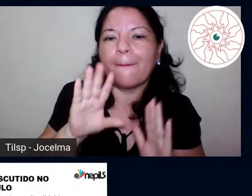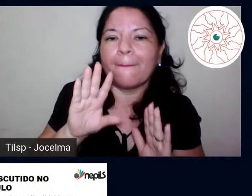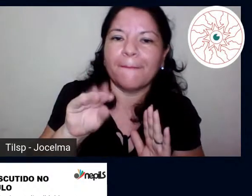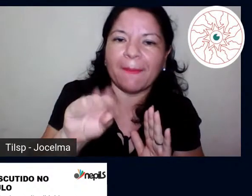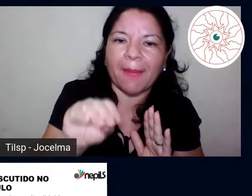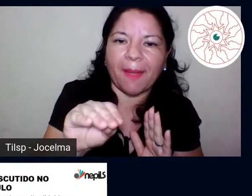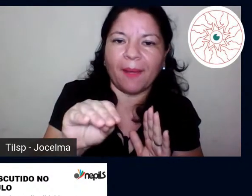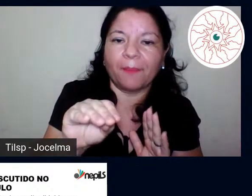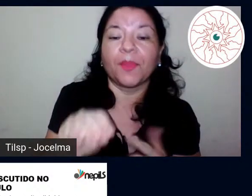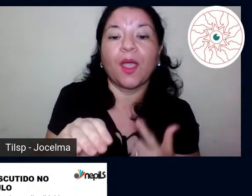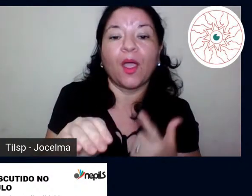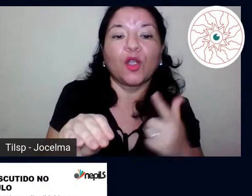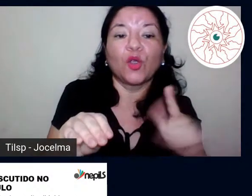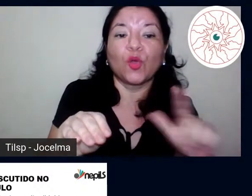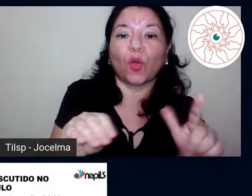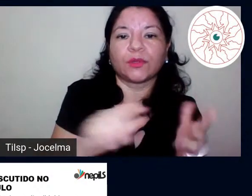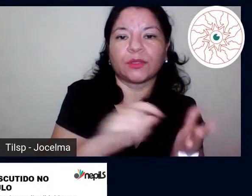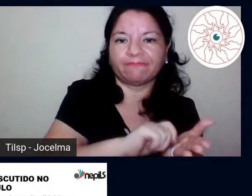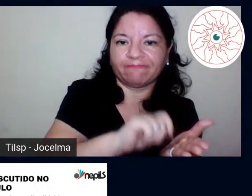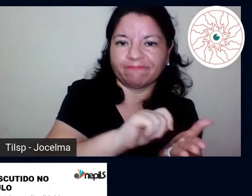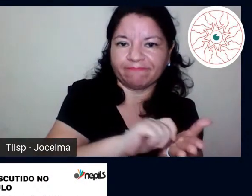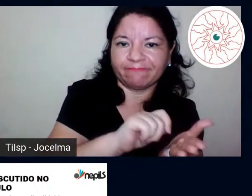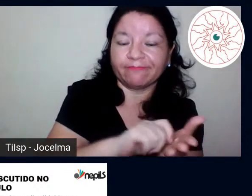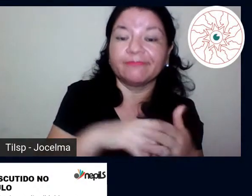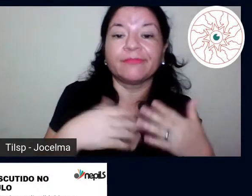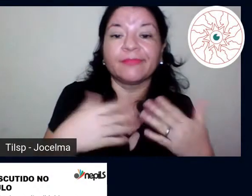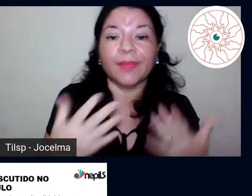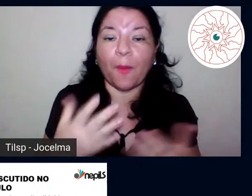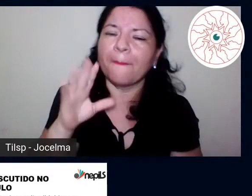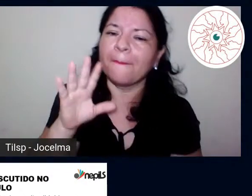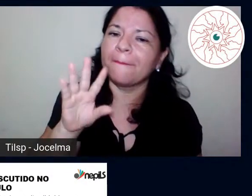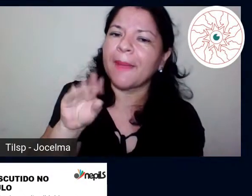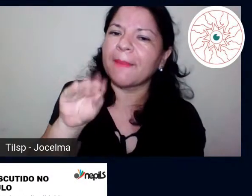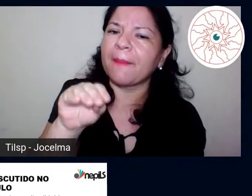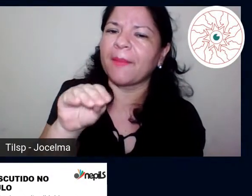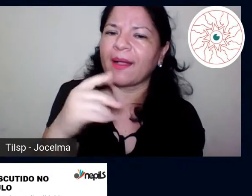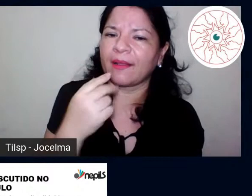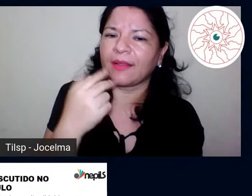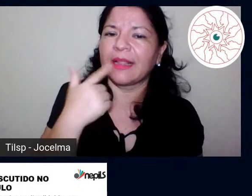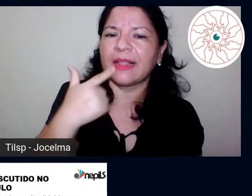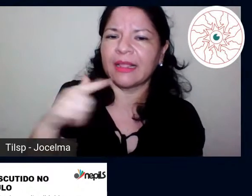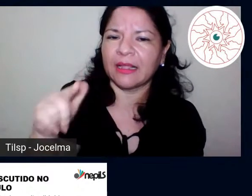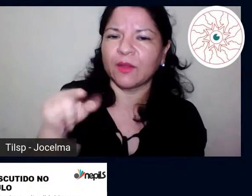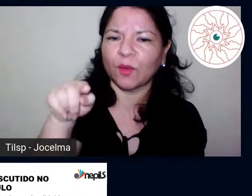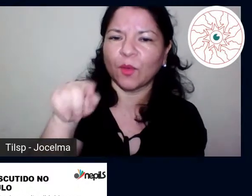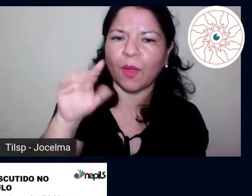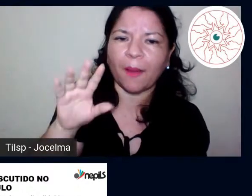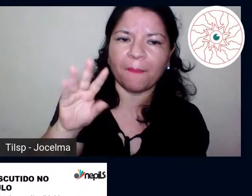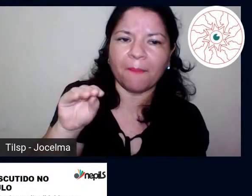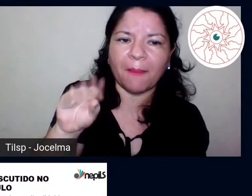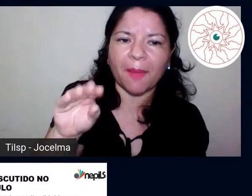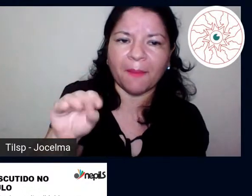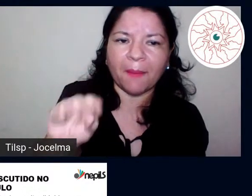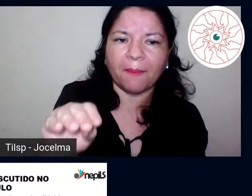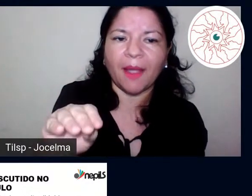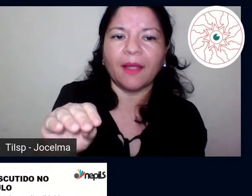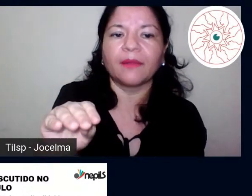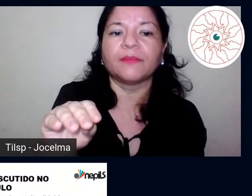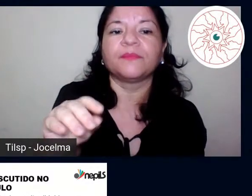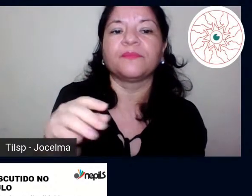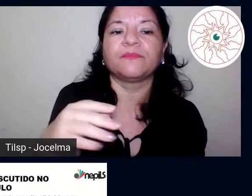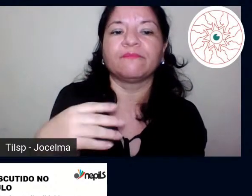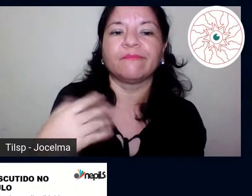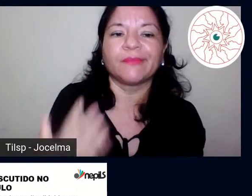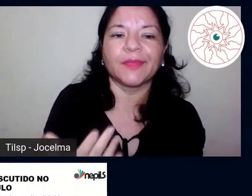modalidade escrita. Ou seja, a modalidade falada, né, quando a gente diz, quando a gente eh pensa aí a partir desse